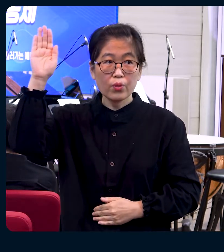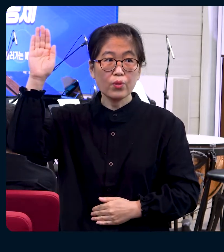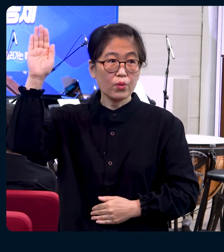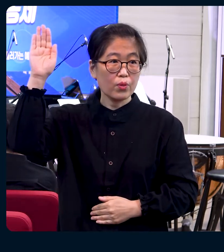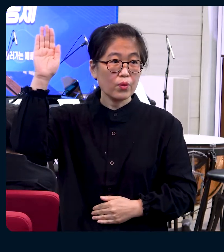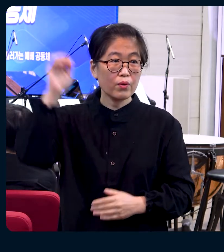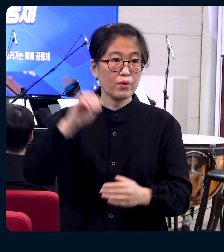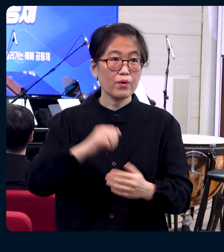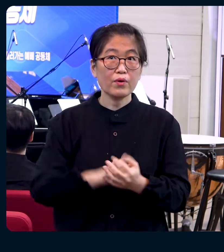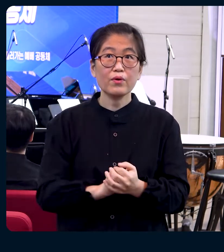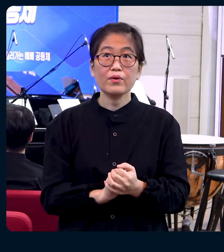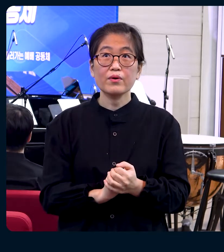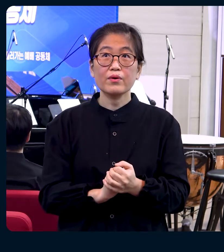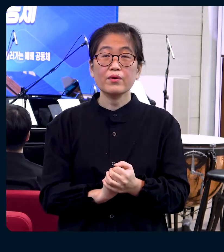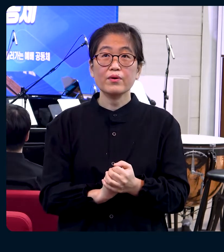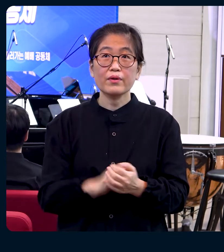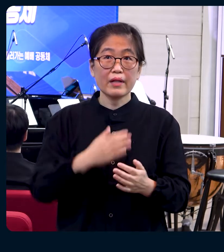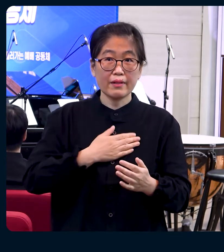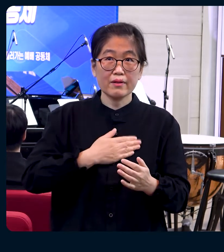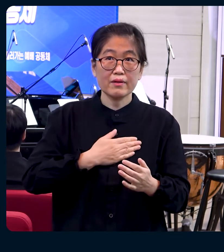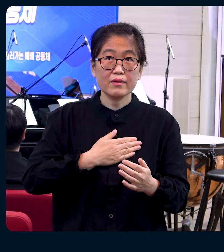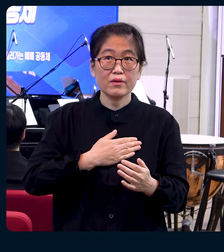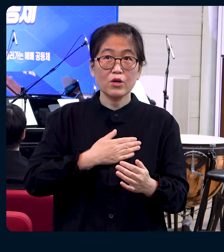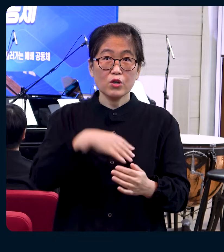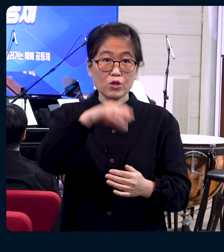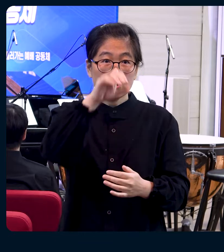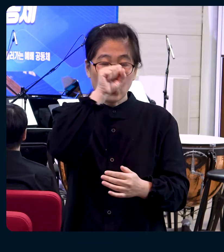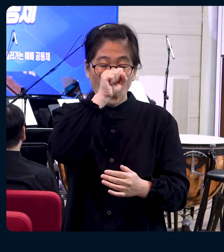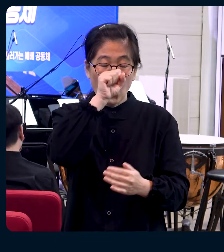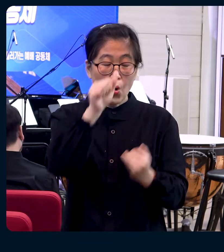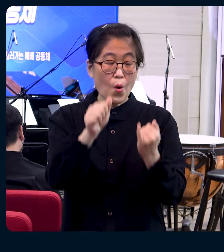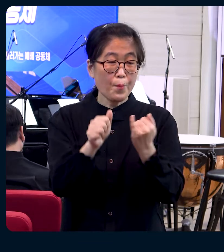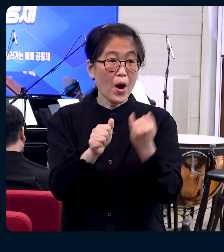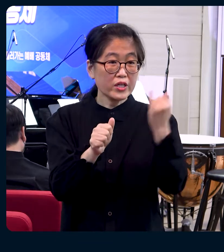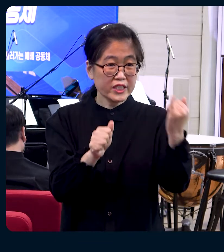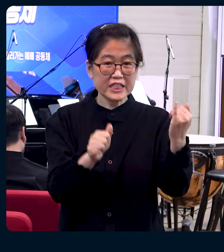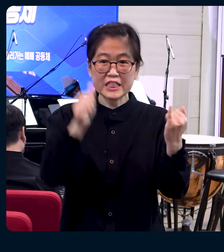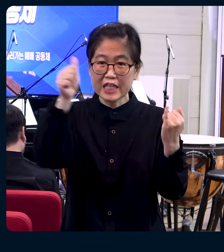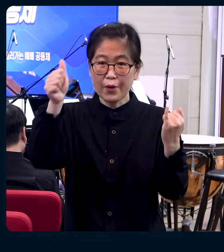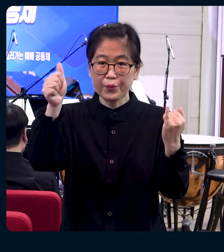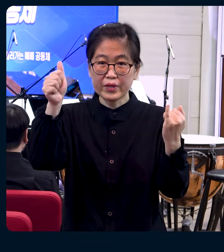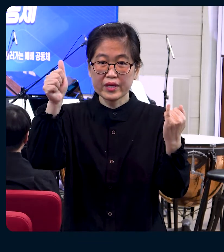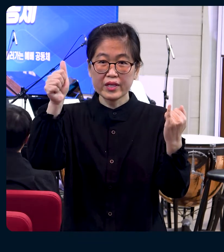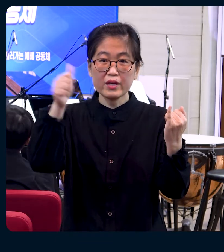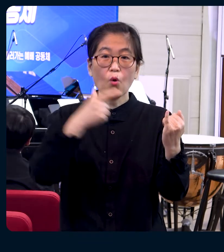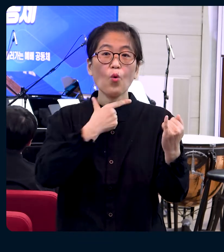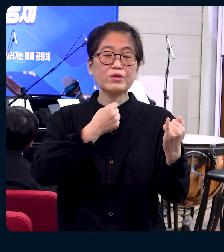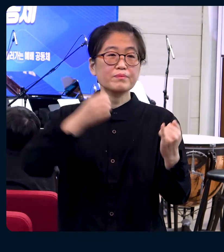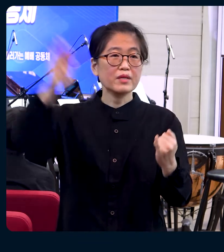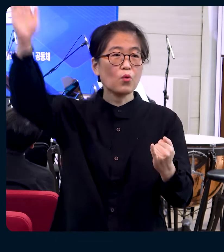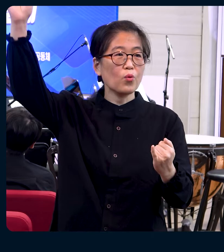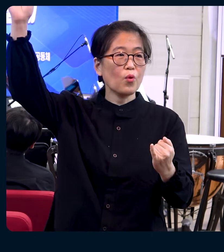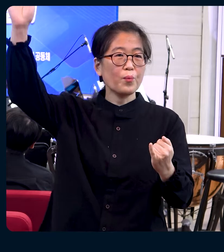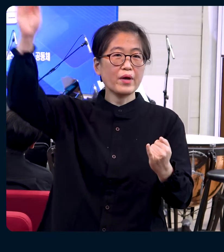결혼시킬. 나는 손 들고 계시고요. 나는 좋은 며느리와 좋은 사회를 얻고 싶다. 손을 높이 드시기